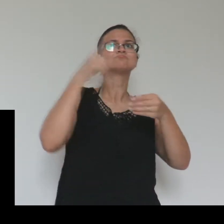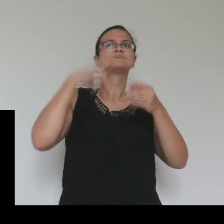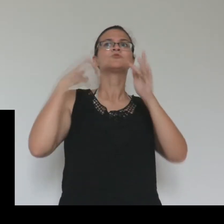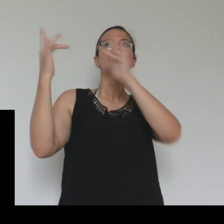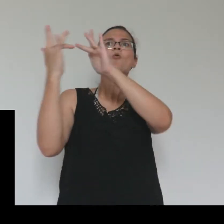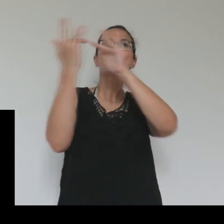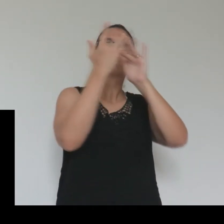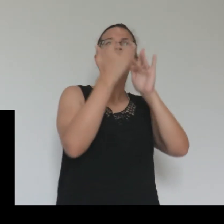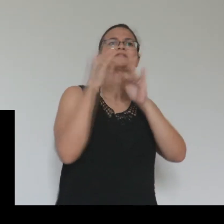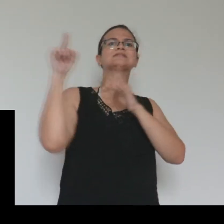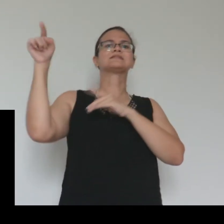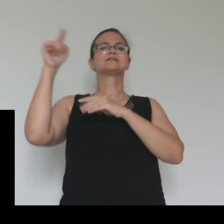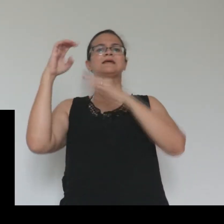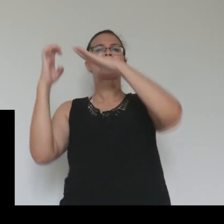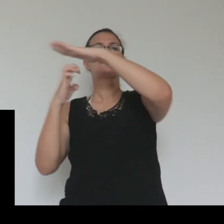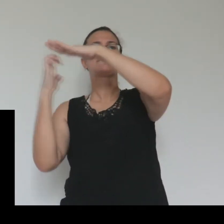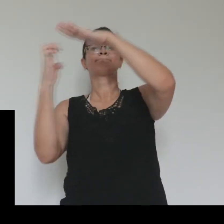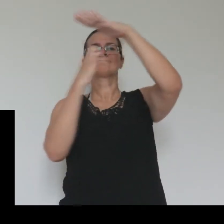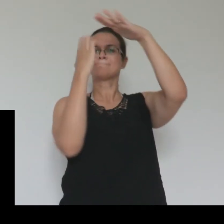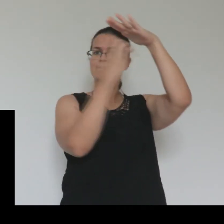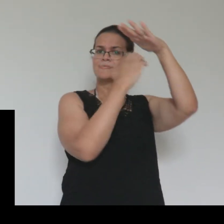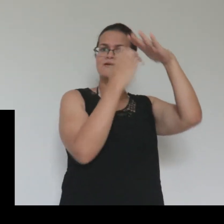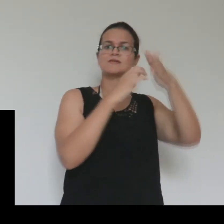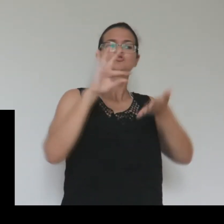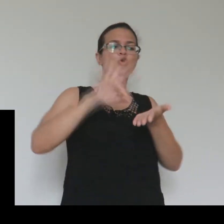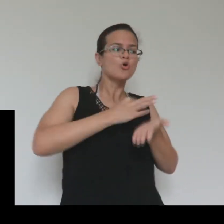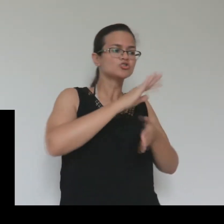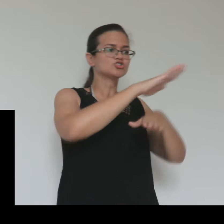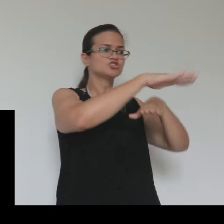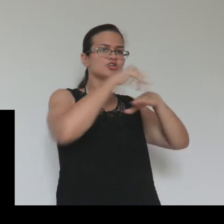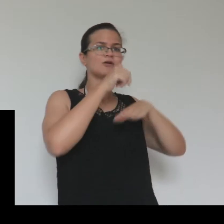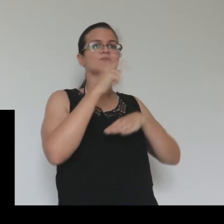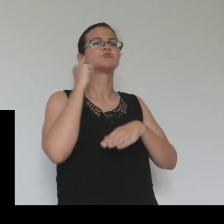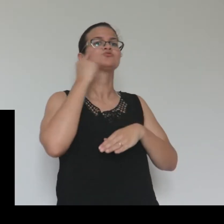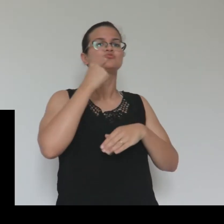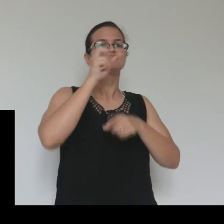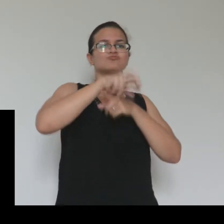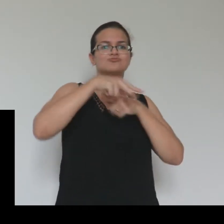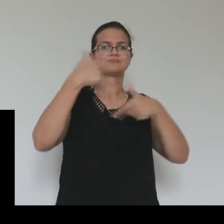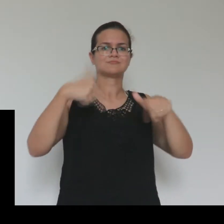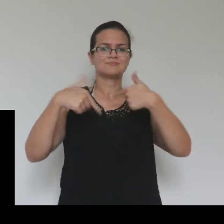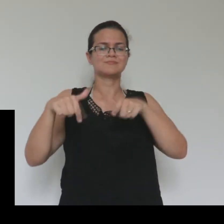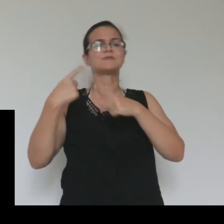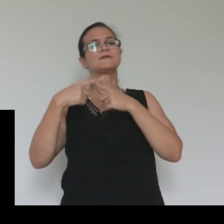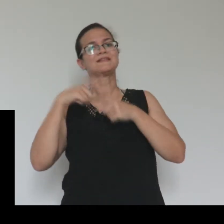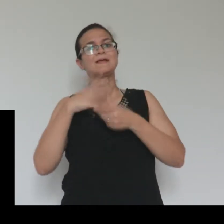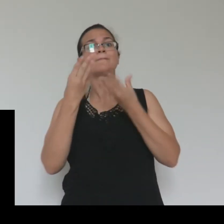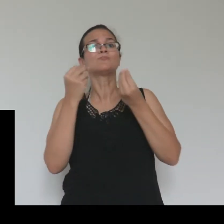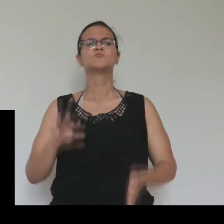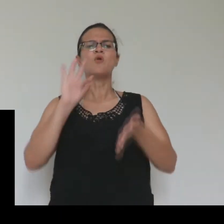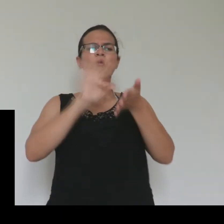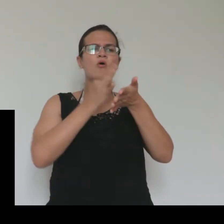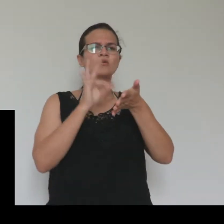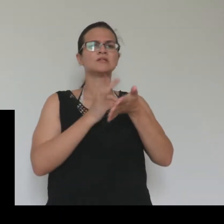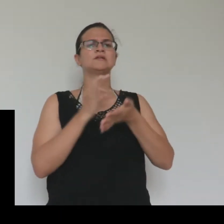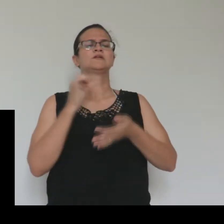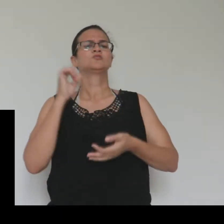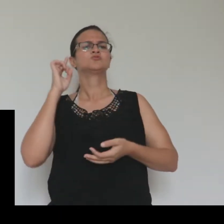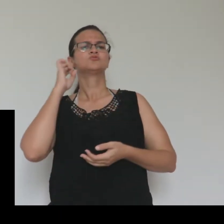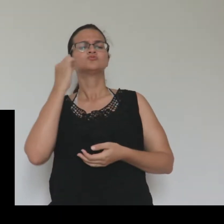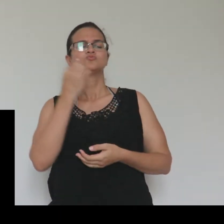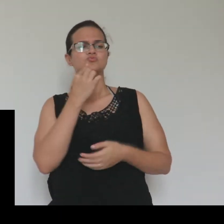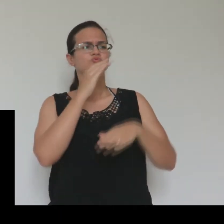com empresas, né? Para contratar surdos, porque tinha muitos surdos lá que precisavam trabalhar.